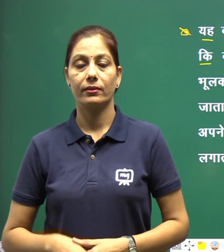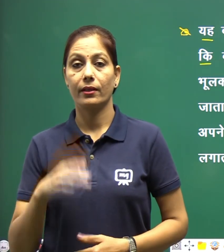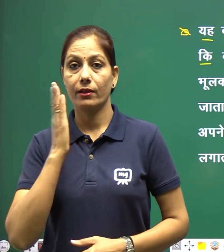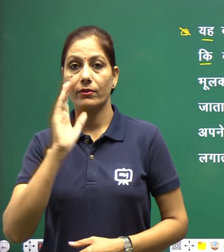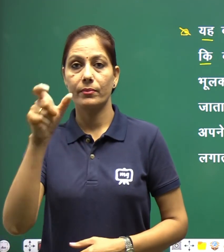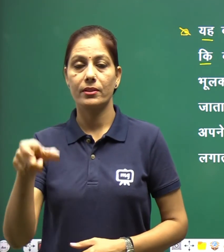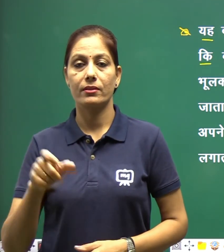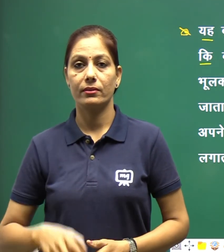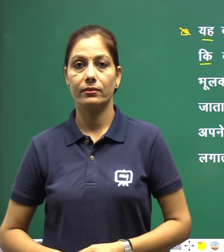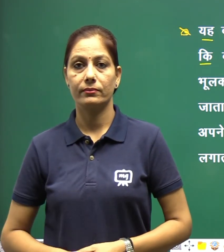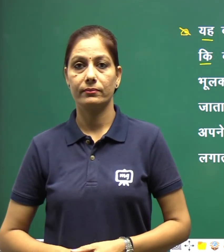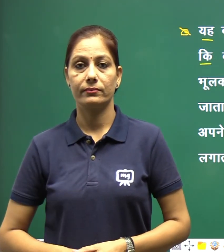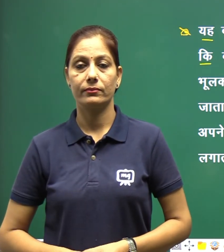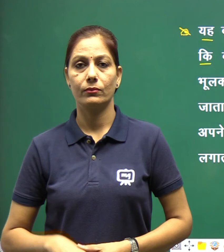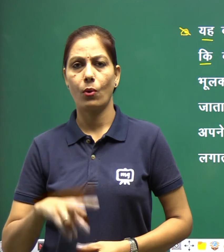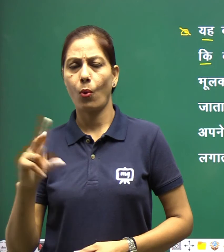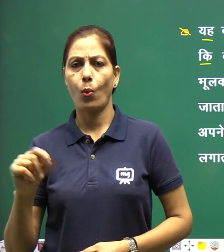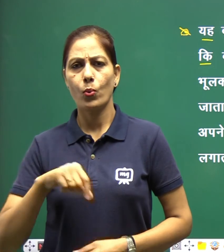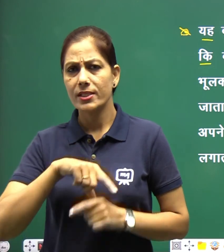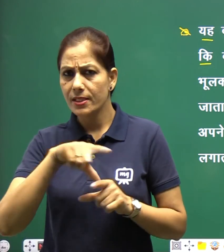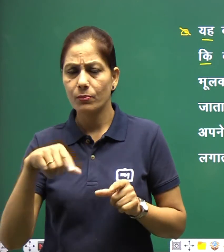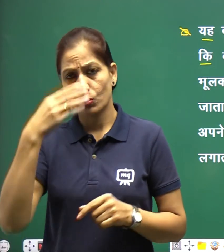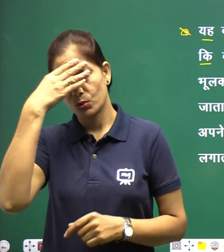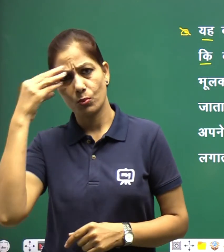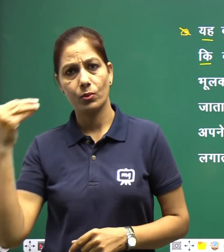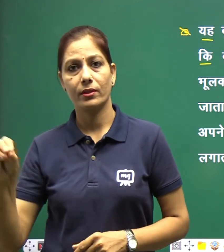कवि और सब कुछ भूलकर